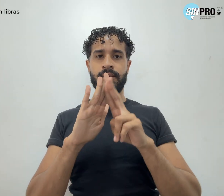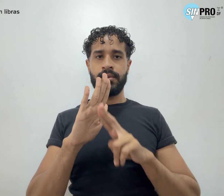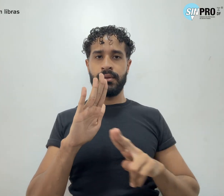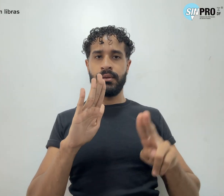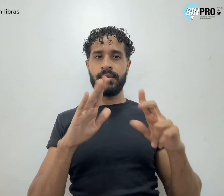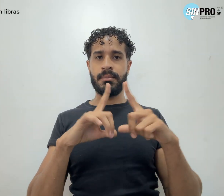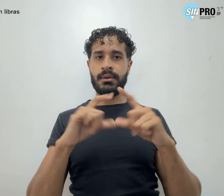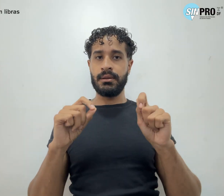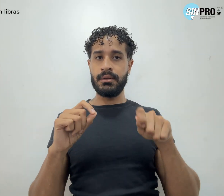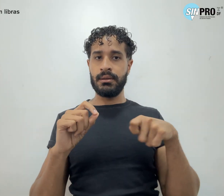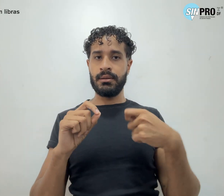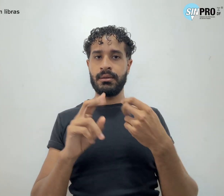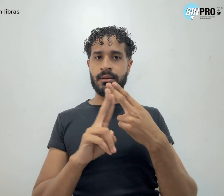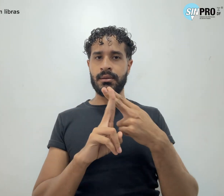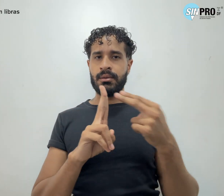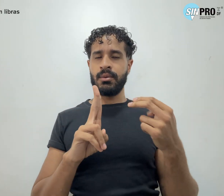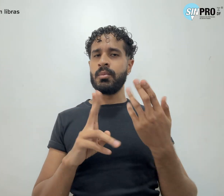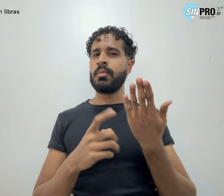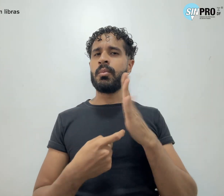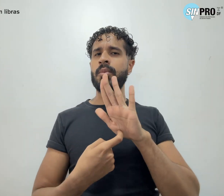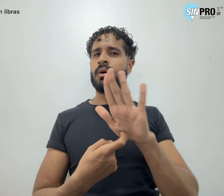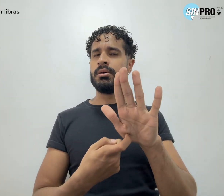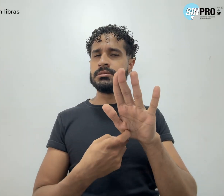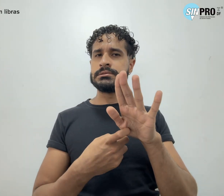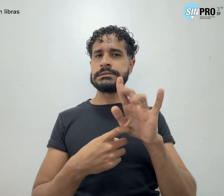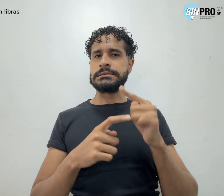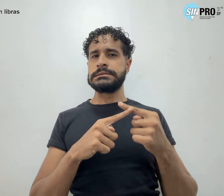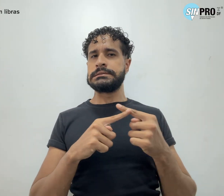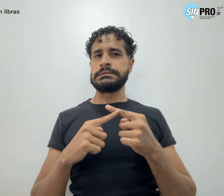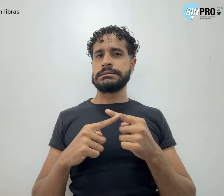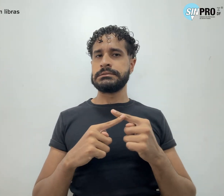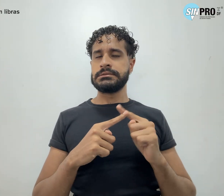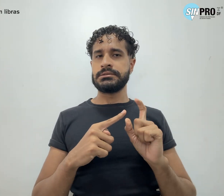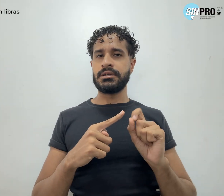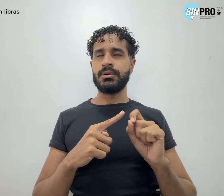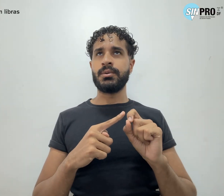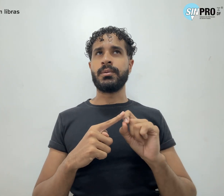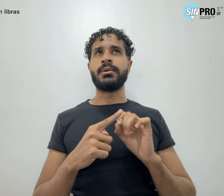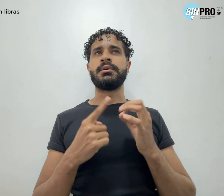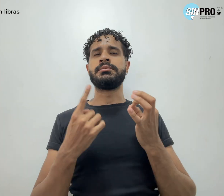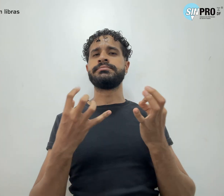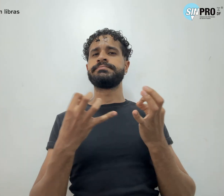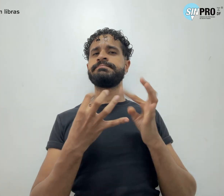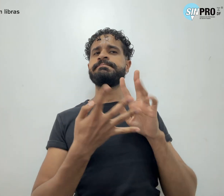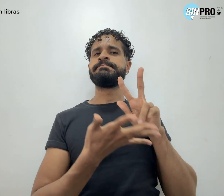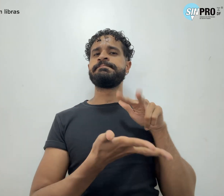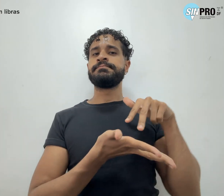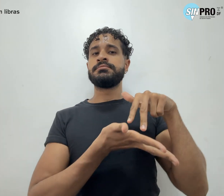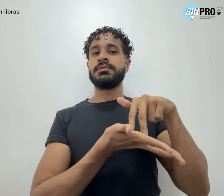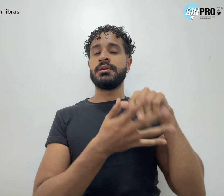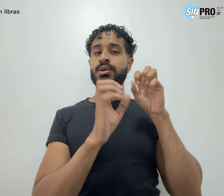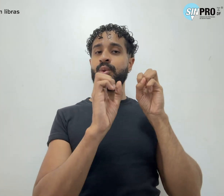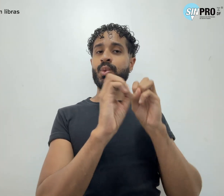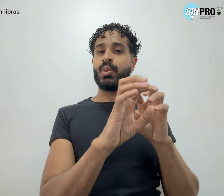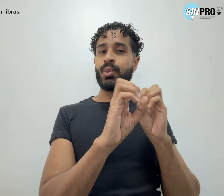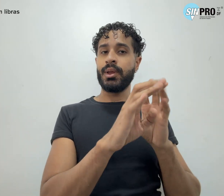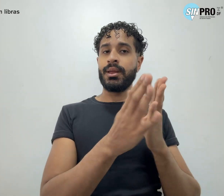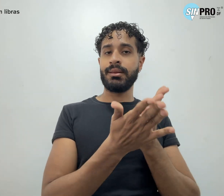Brasília aponta uma tensão entre o ideal emancipador da educação e as